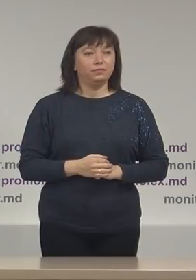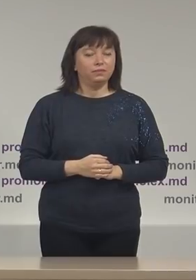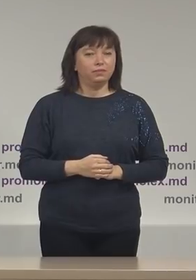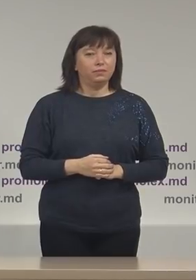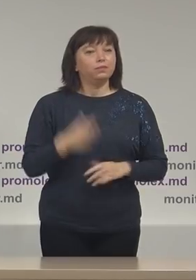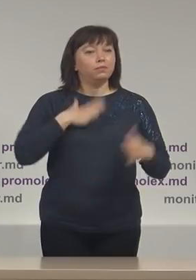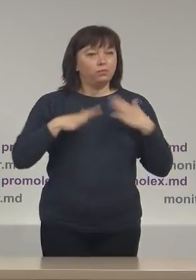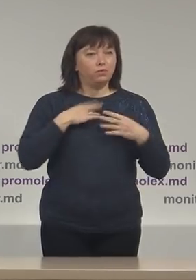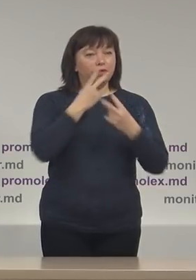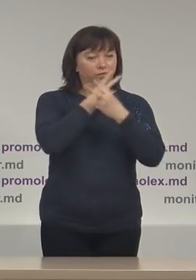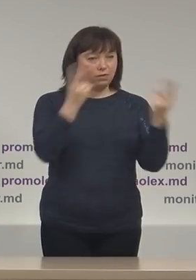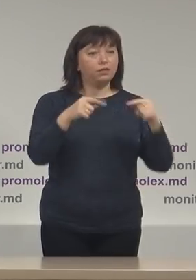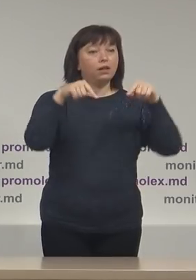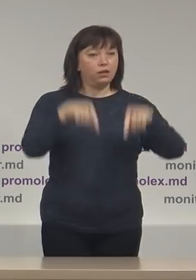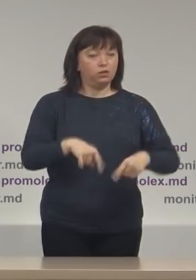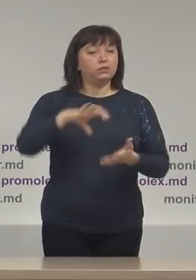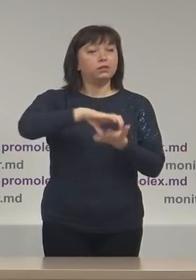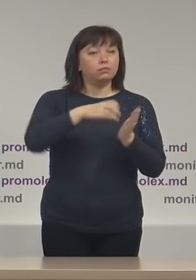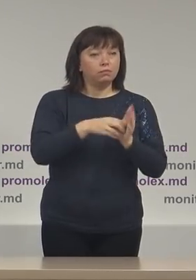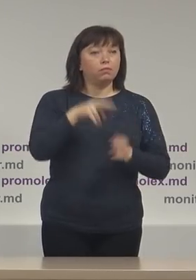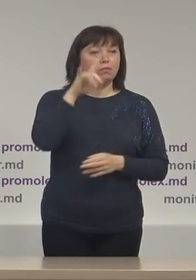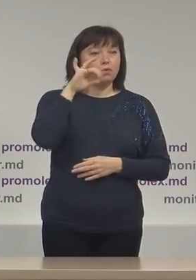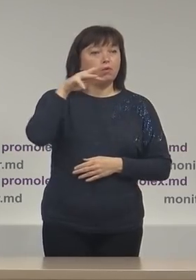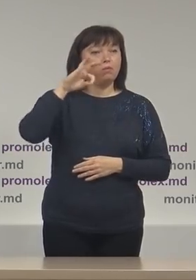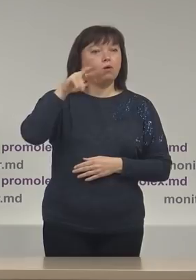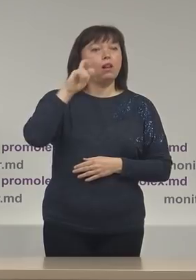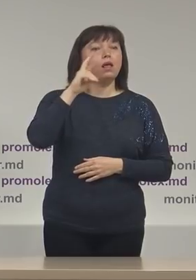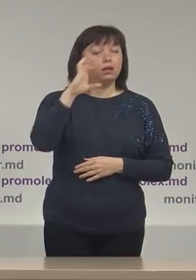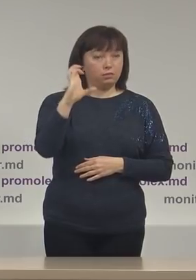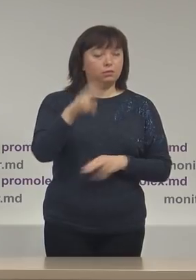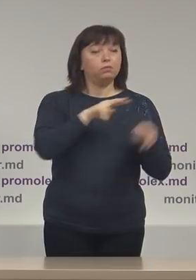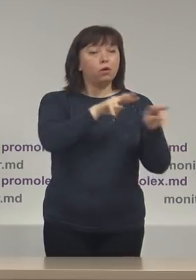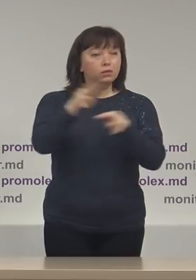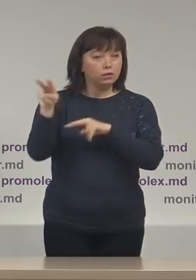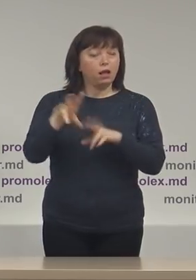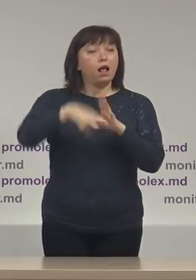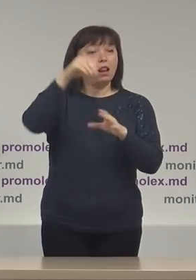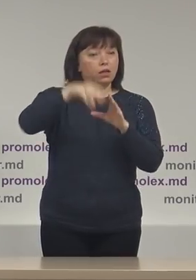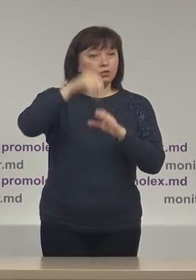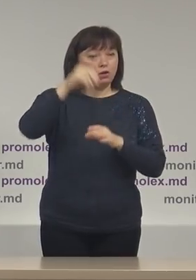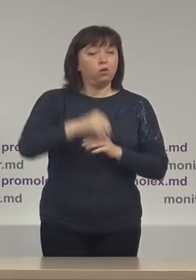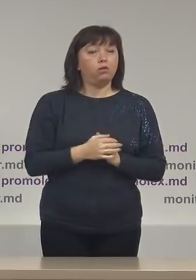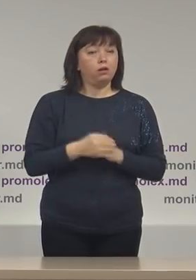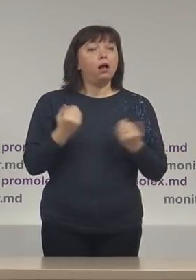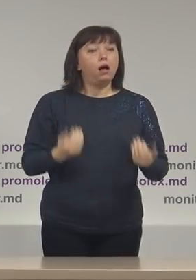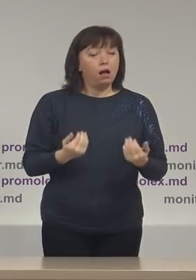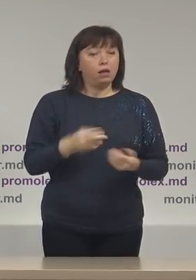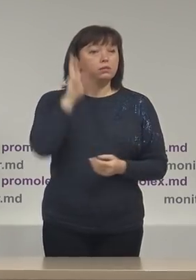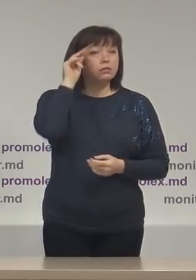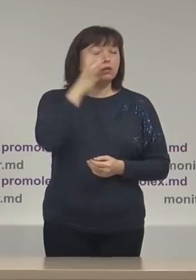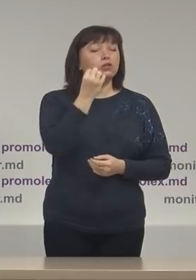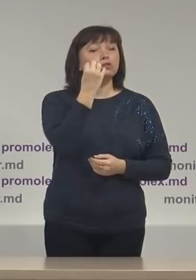Bine ați revenit la sediul de campanie a misiunii Promolex de monitorizare a legilor. Astăzi suntem în data